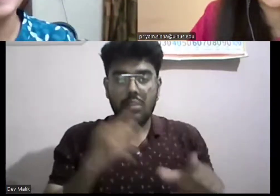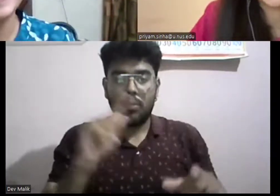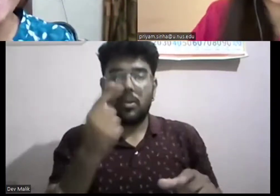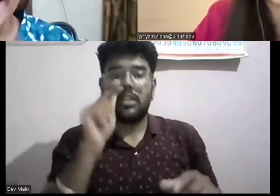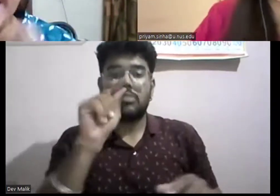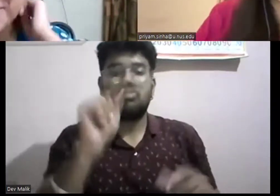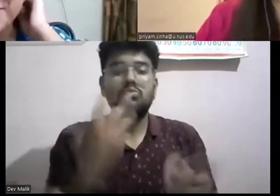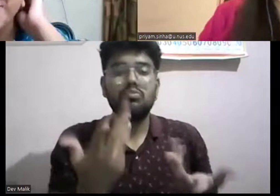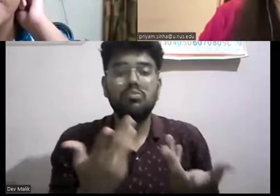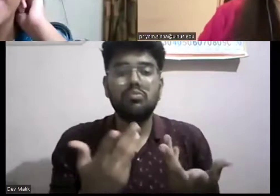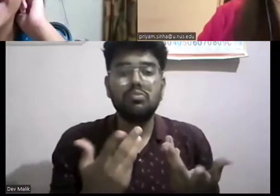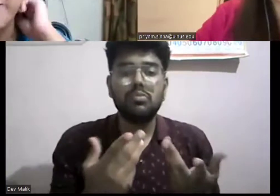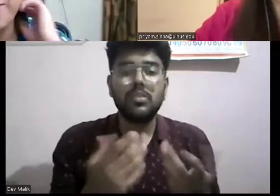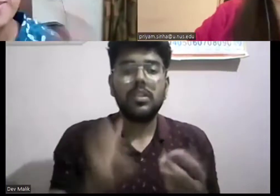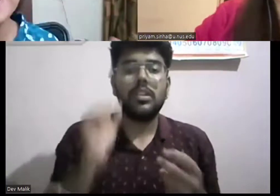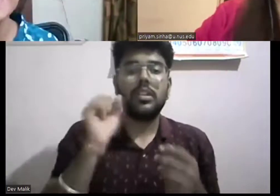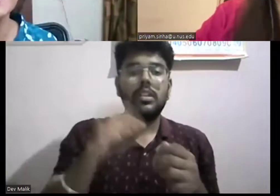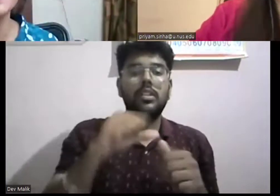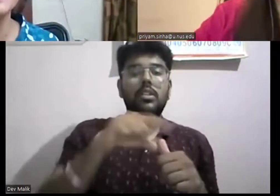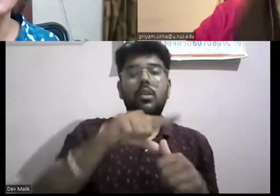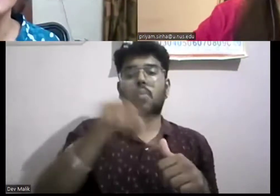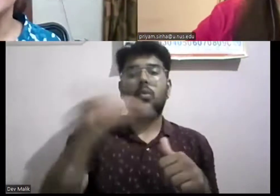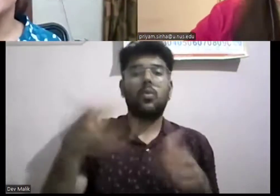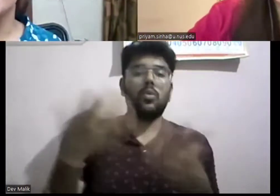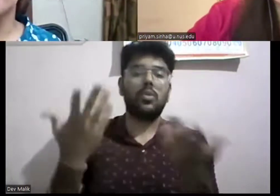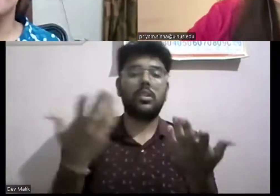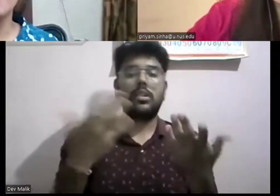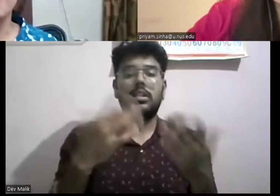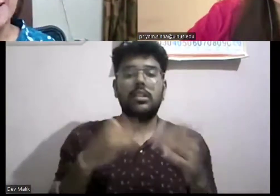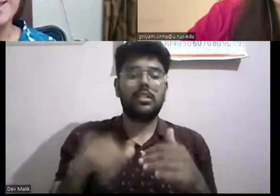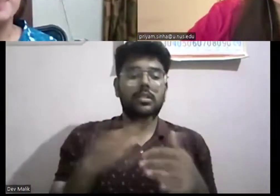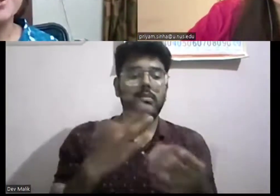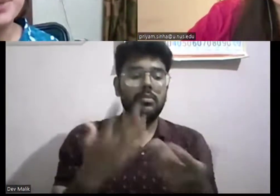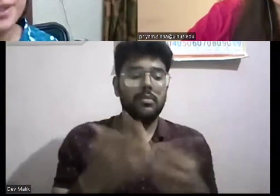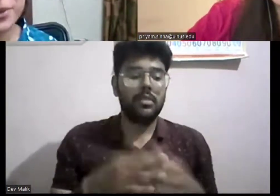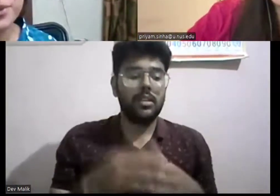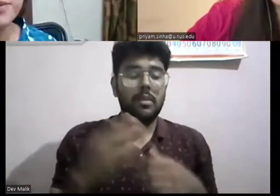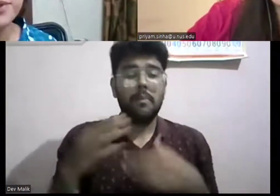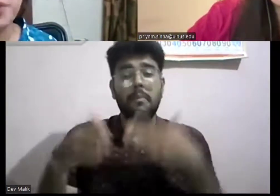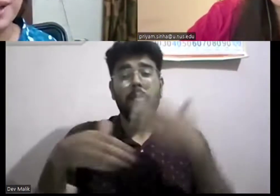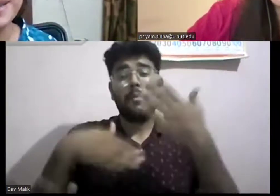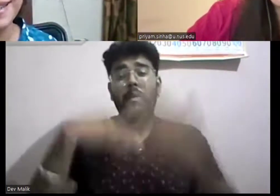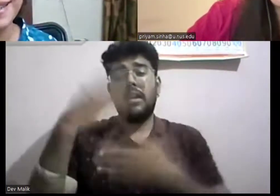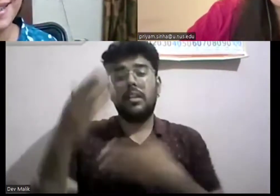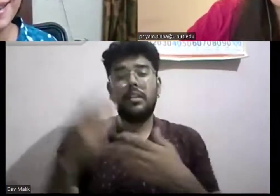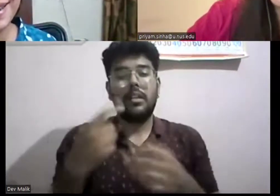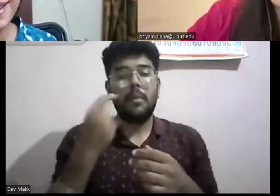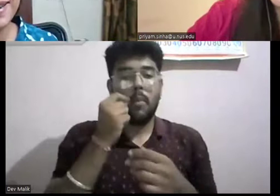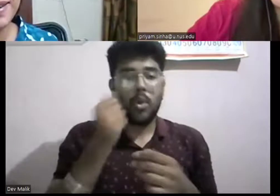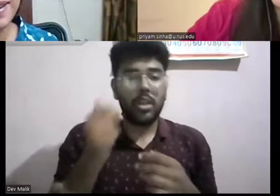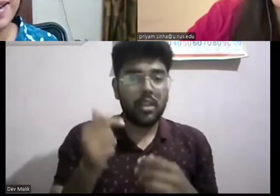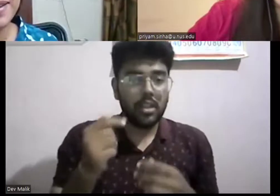I think that is true for all of us. I think ये तो बहुत बाद की बात हो जाती है to even voice it.